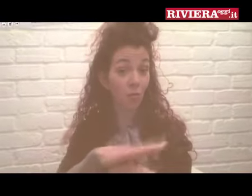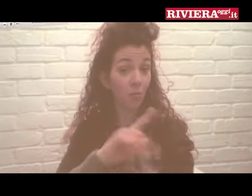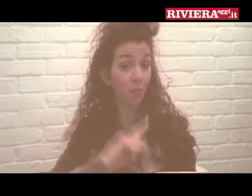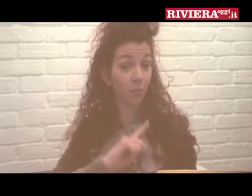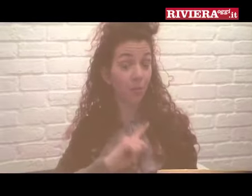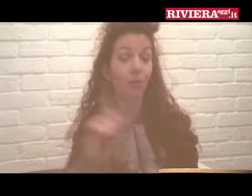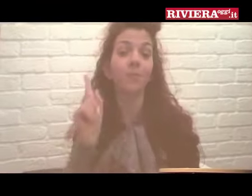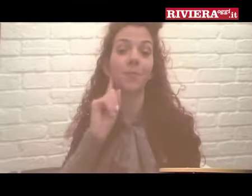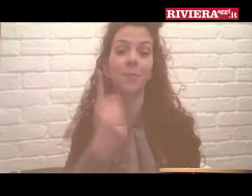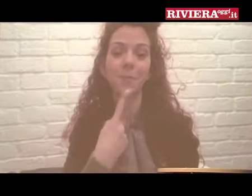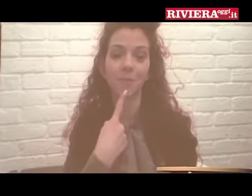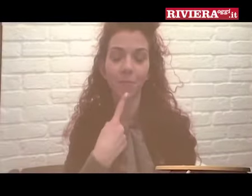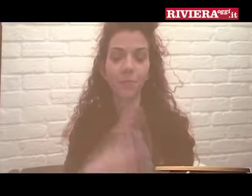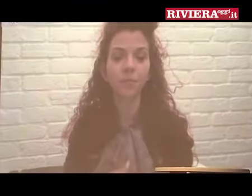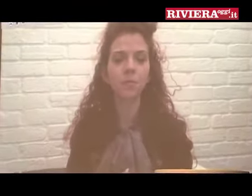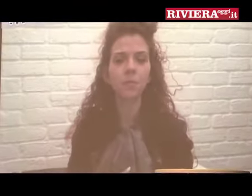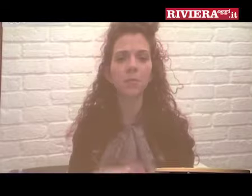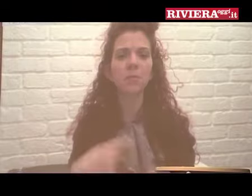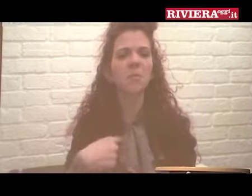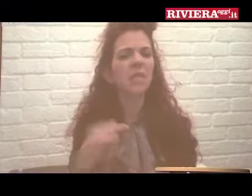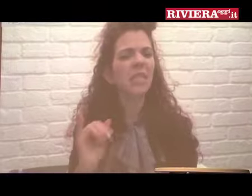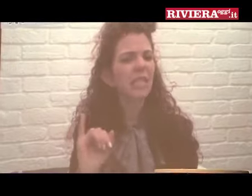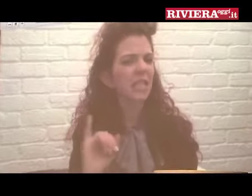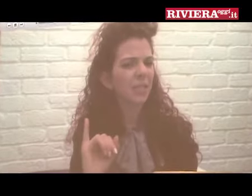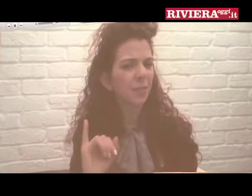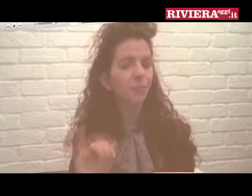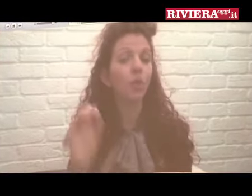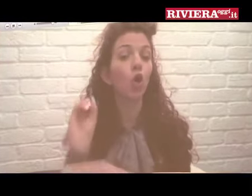Sono sorda, figlia di sordi.